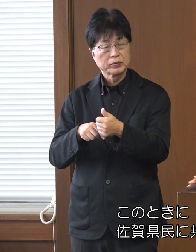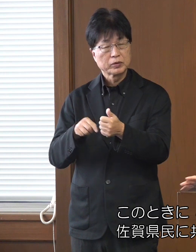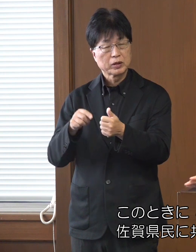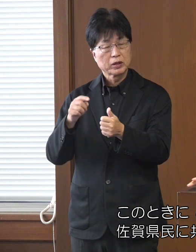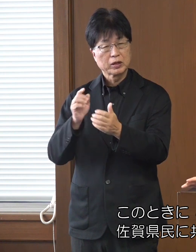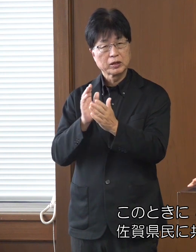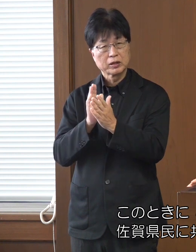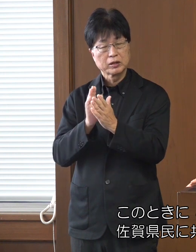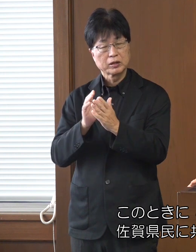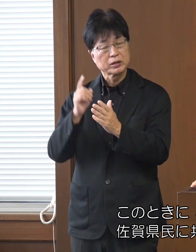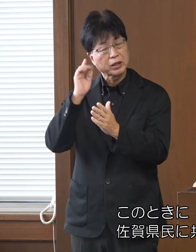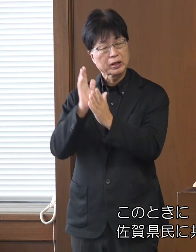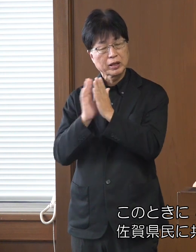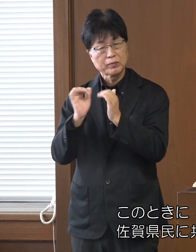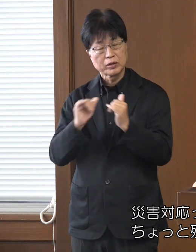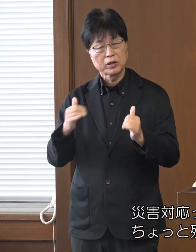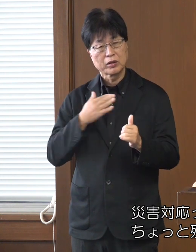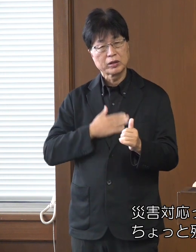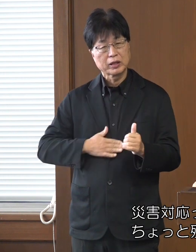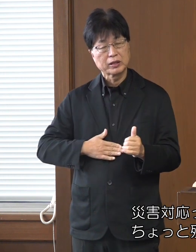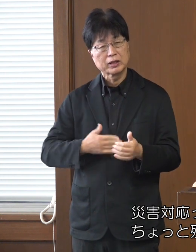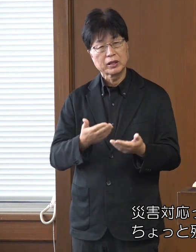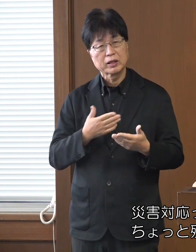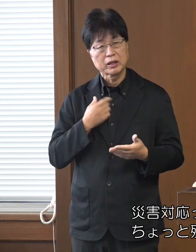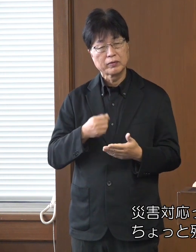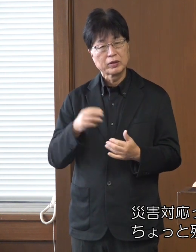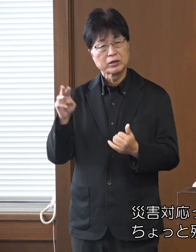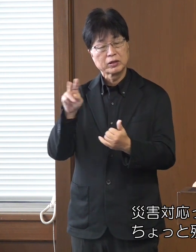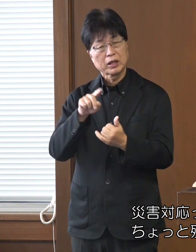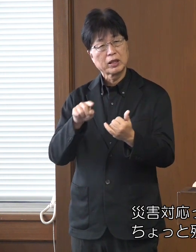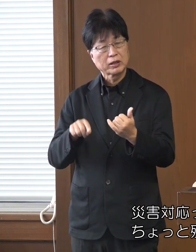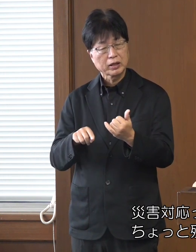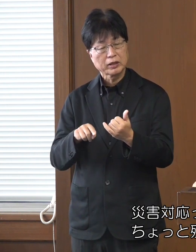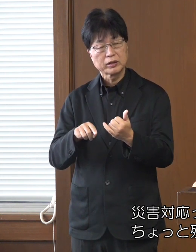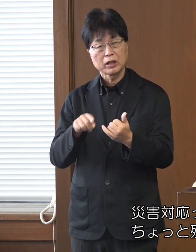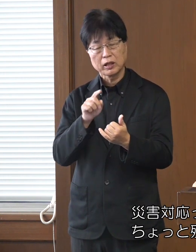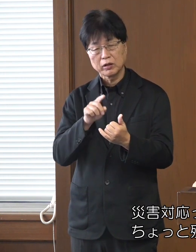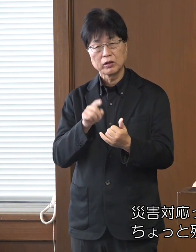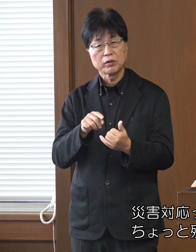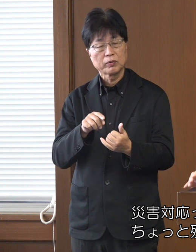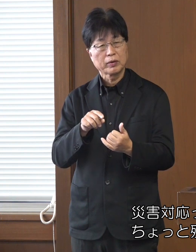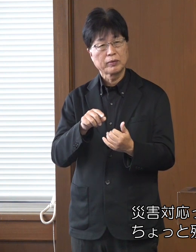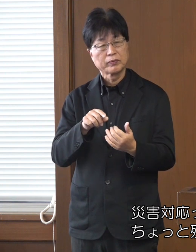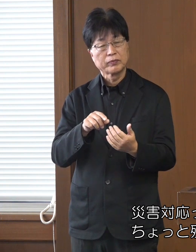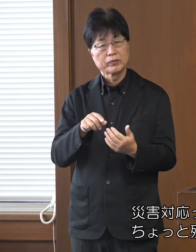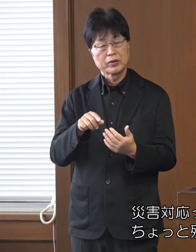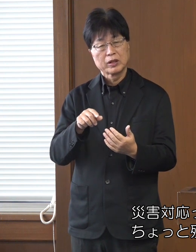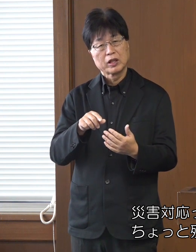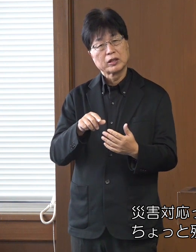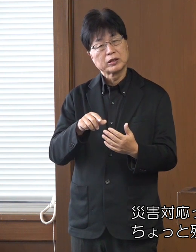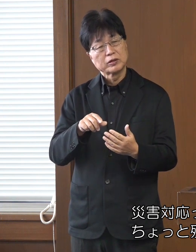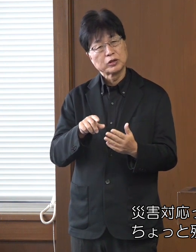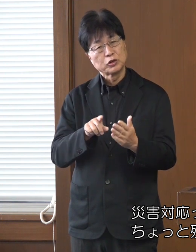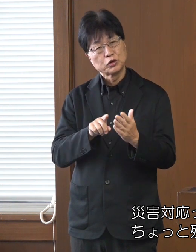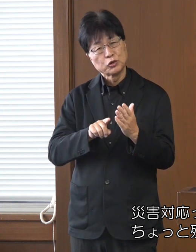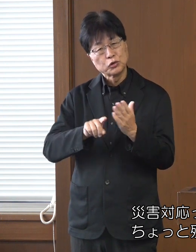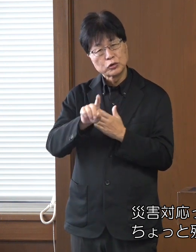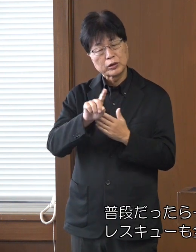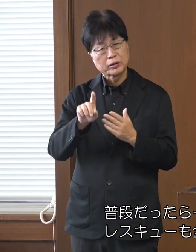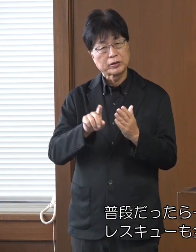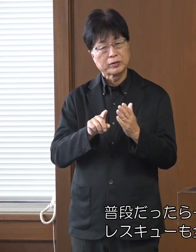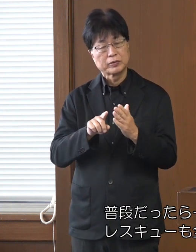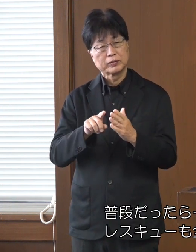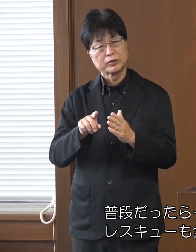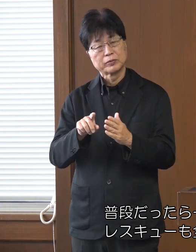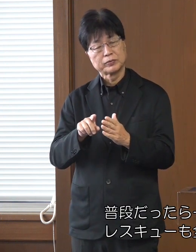も共有してもらいたいのは、災害対応ってトリアージなんです。ちょっと残酷な言葉だけれども、普段